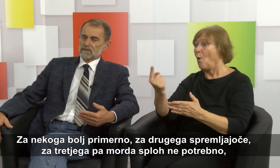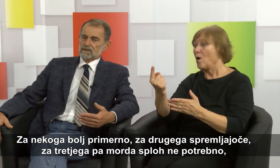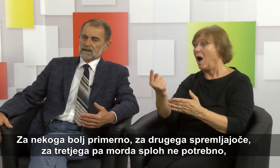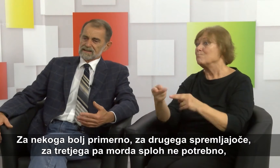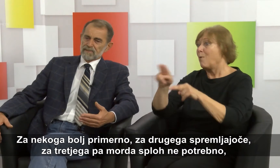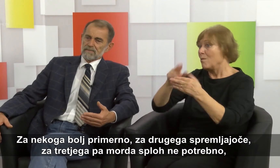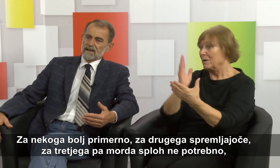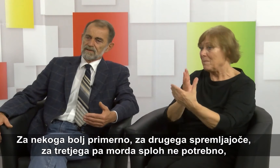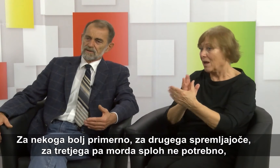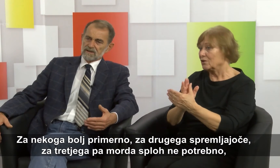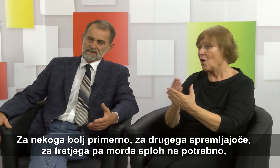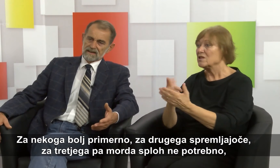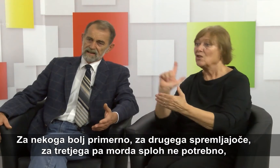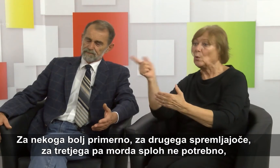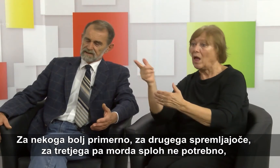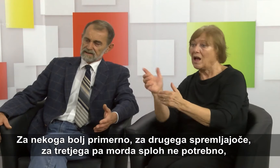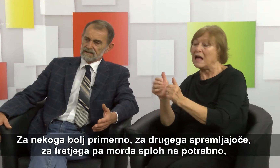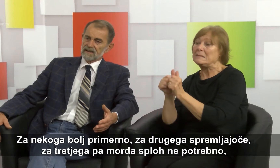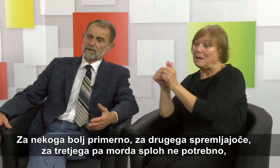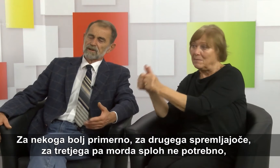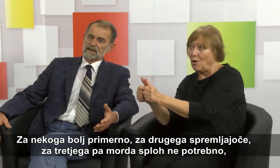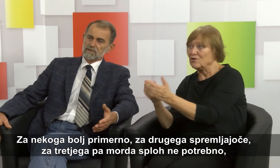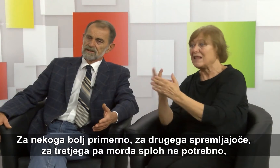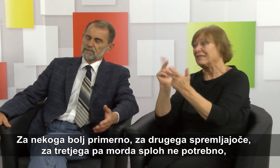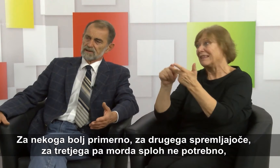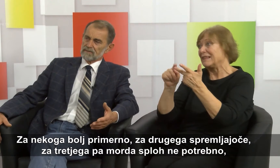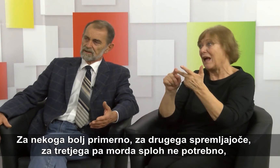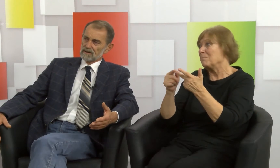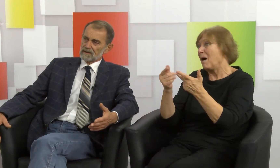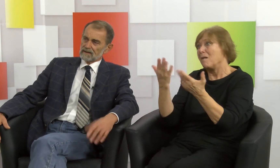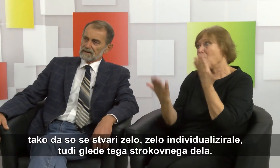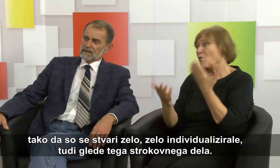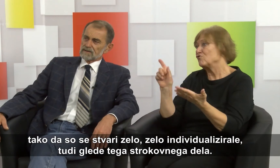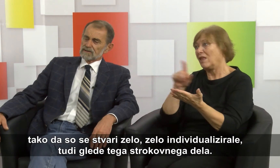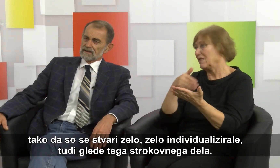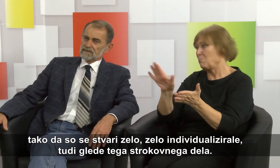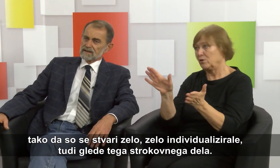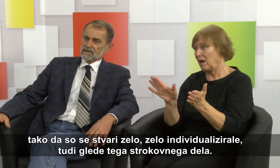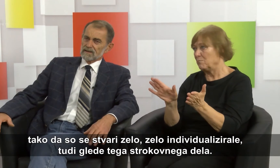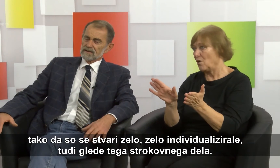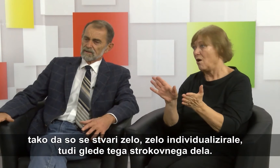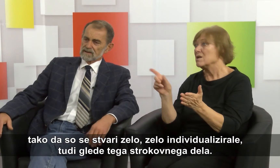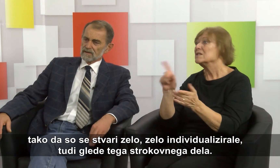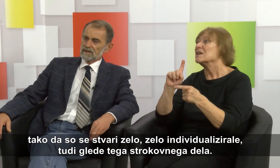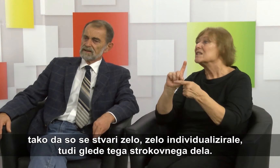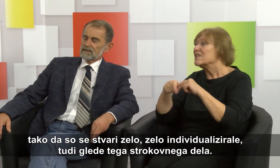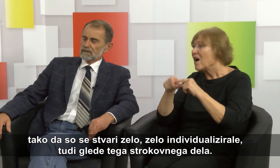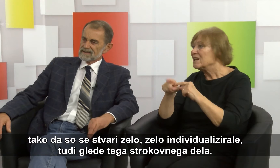drugega spremljajoče, za tretjega pa morda sploh nepotrebno. Tako da so se stvari zelo, zelo